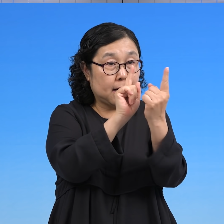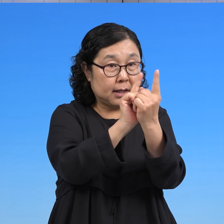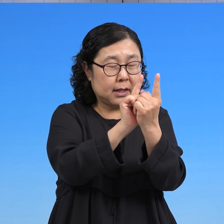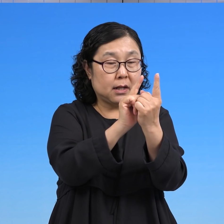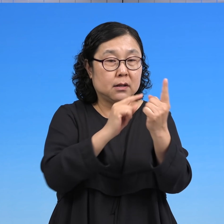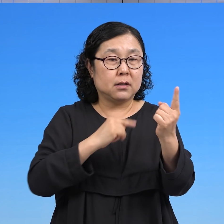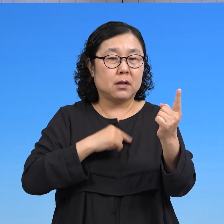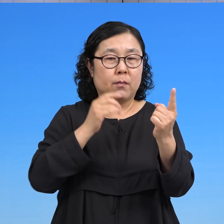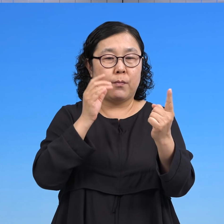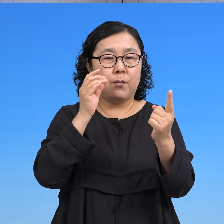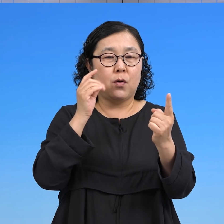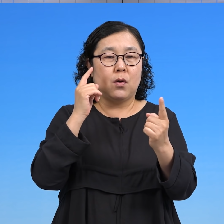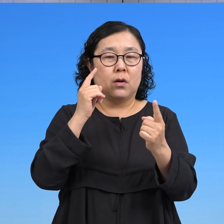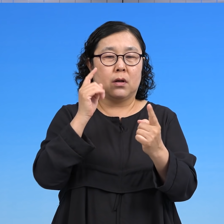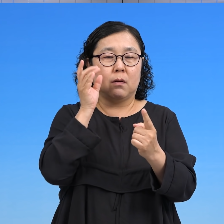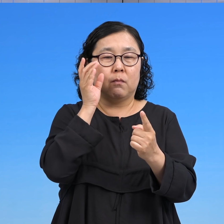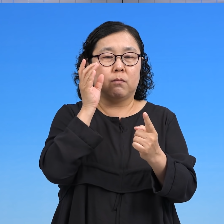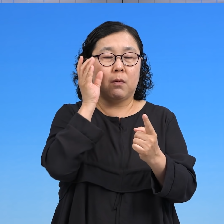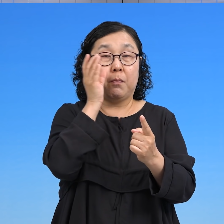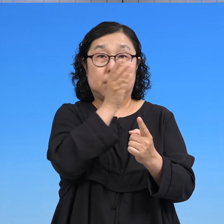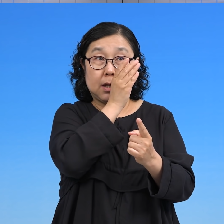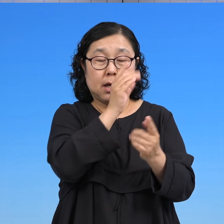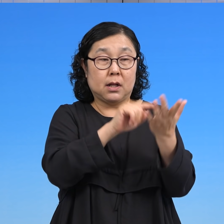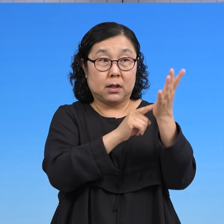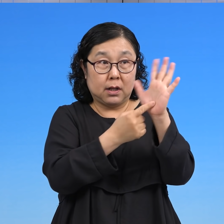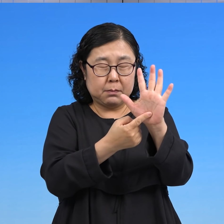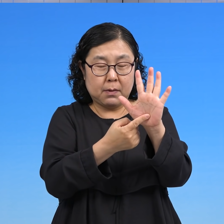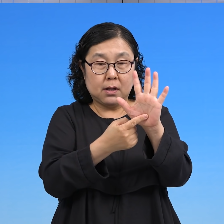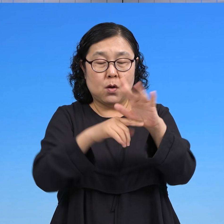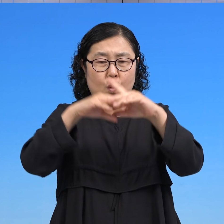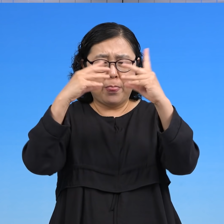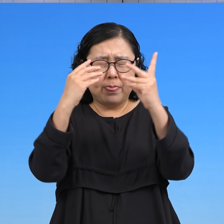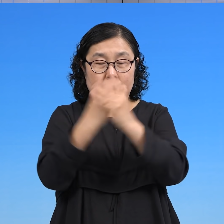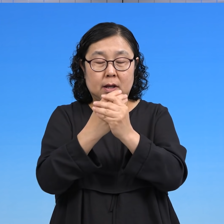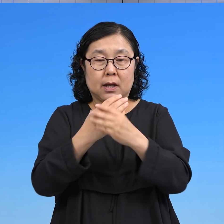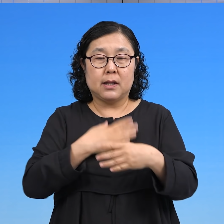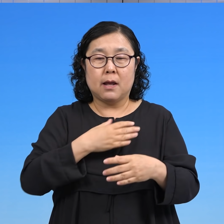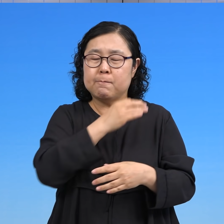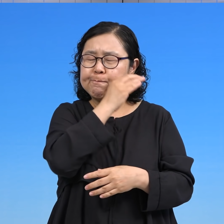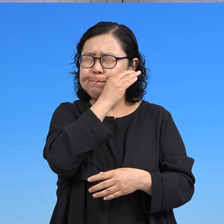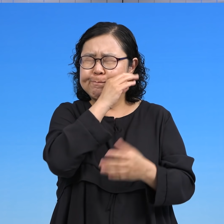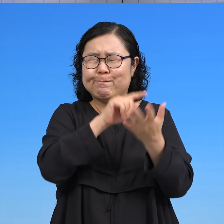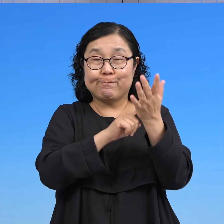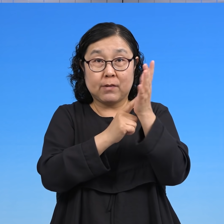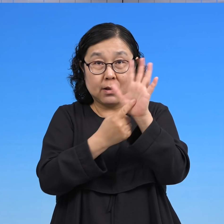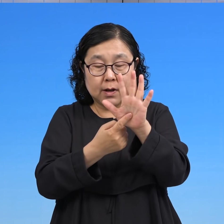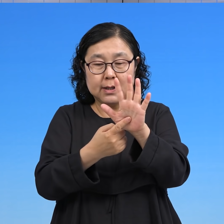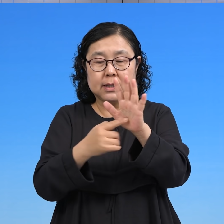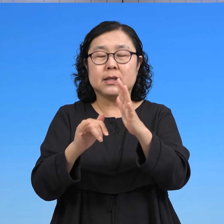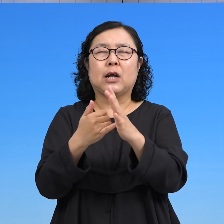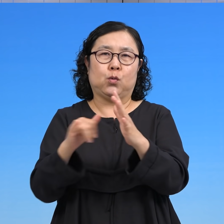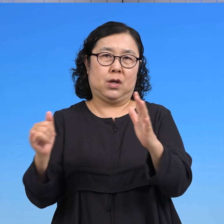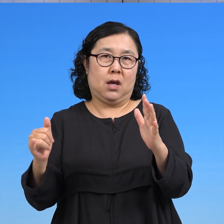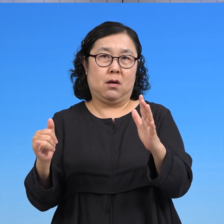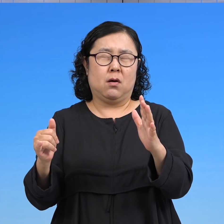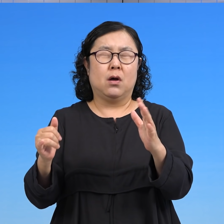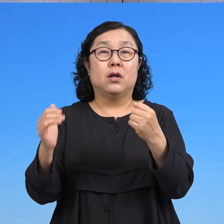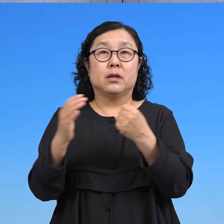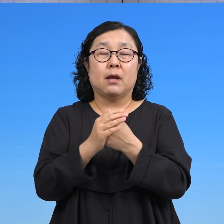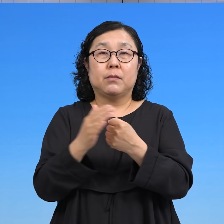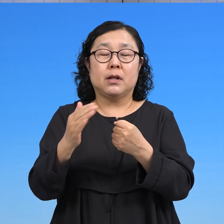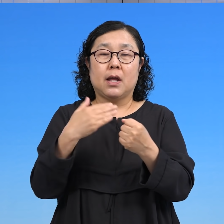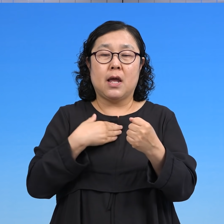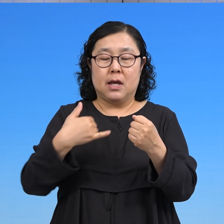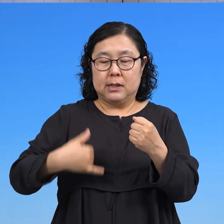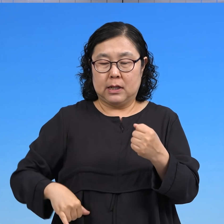다 포장하고 옷 입고 나타나지만 완전히 내 치부가 다 드러나는 것이 가정이라 생각합니다. 자녀들이 성장하면